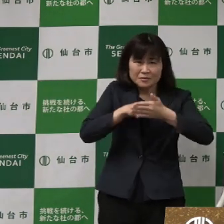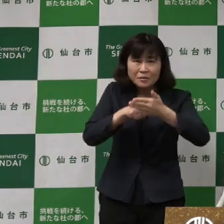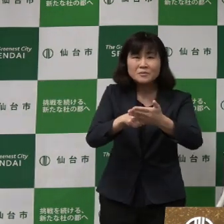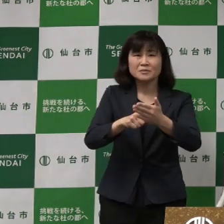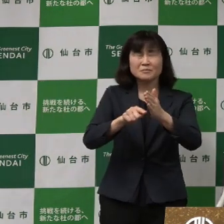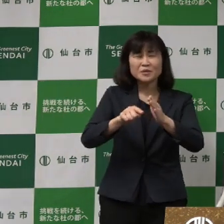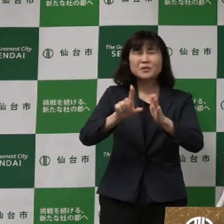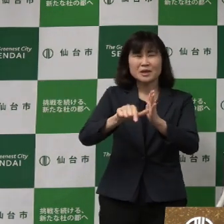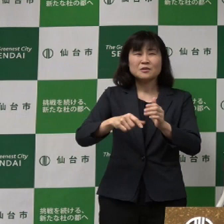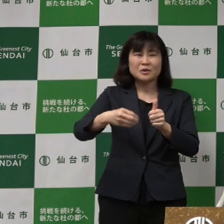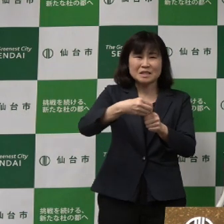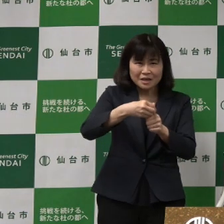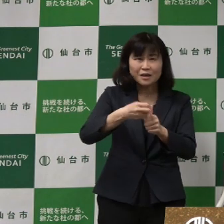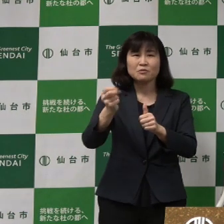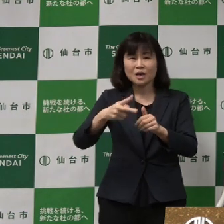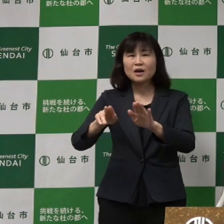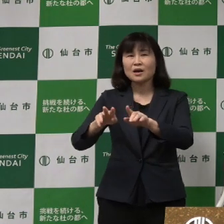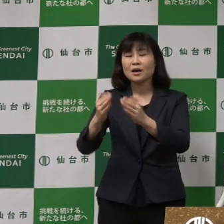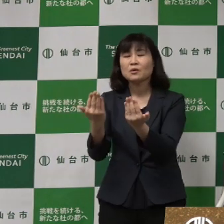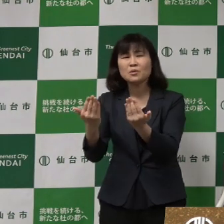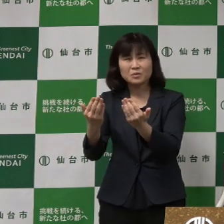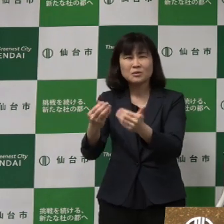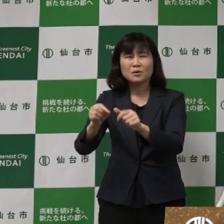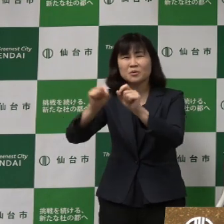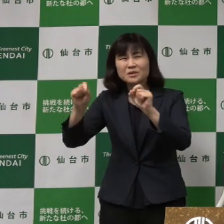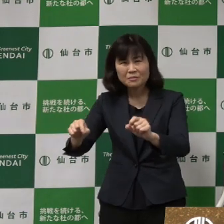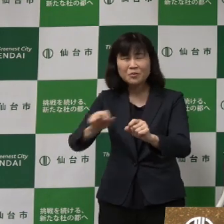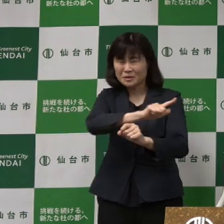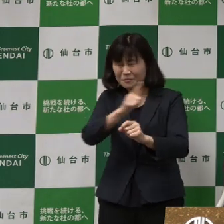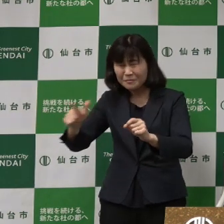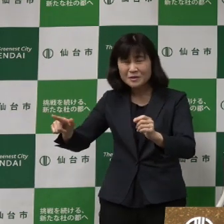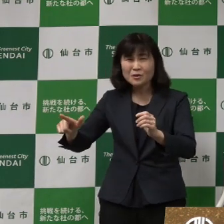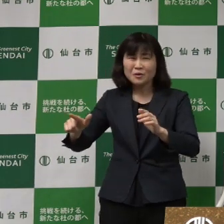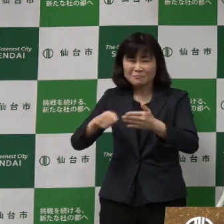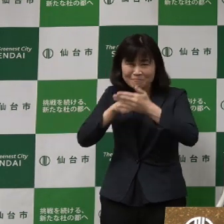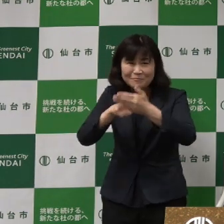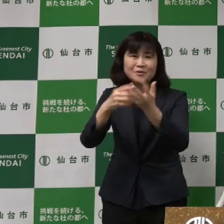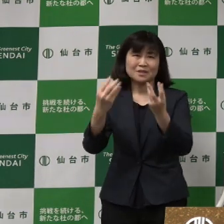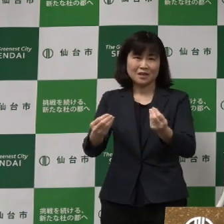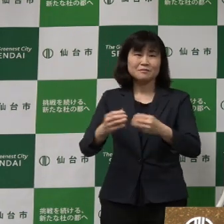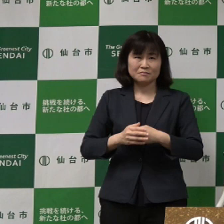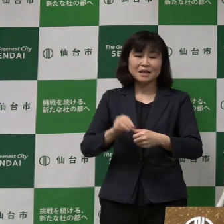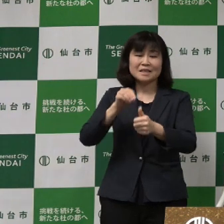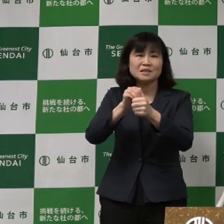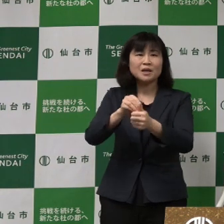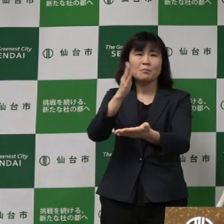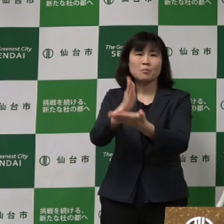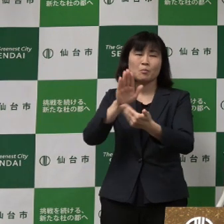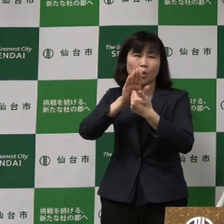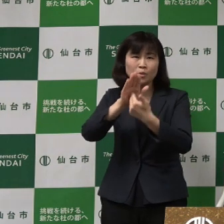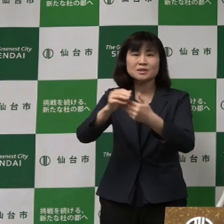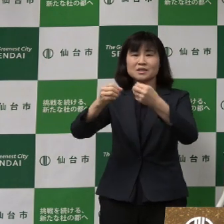っしゃって、いじめ防止条例の制定にも関わっていたと思うんですけれども、今後もいじめや不登校事